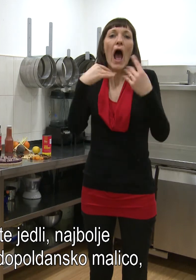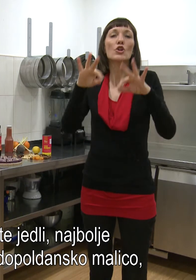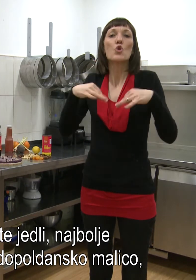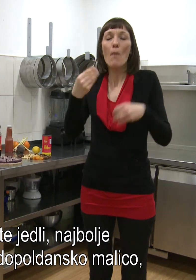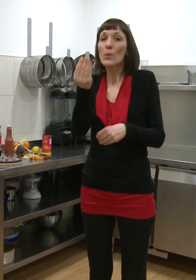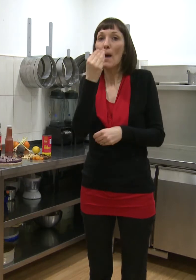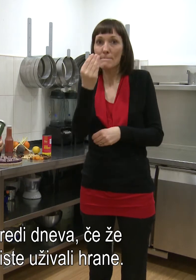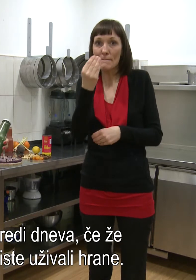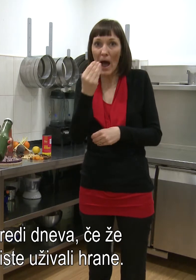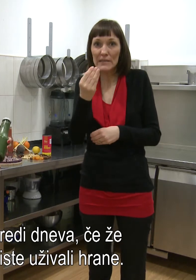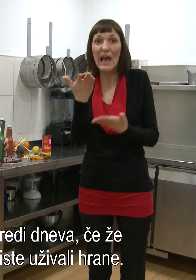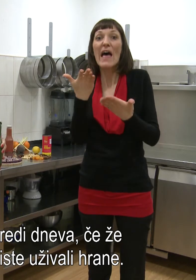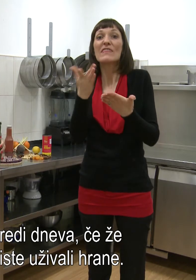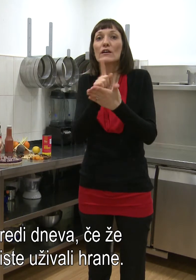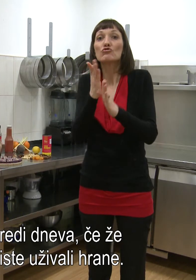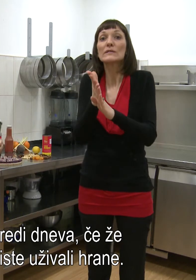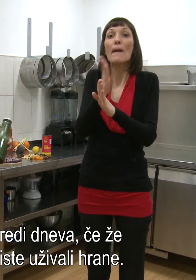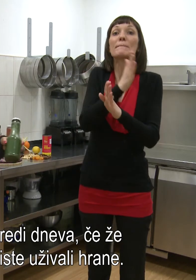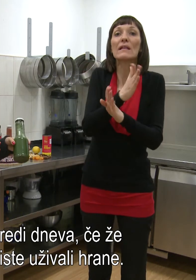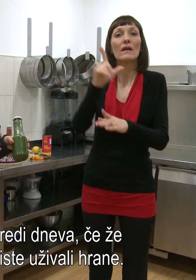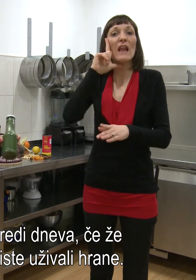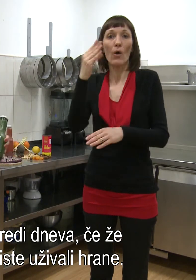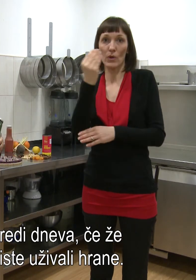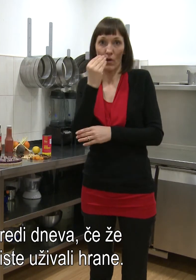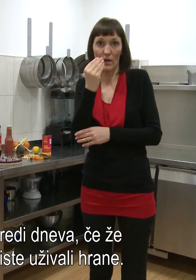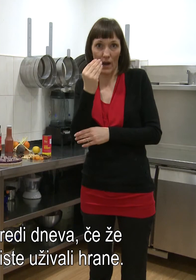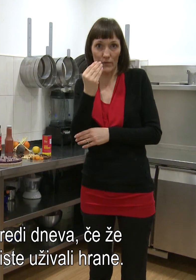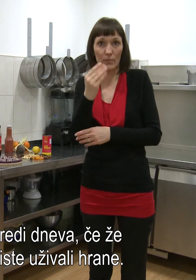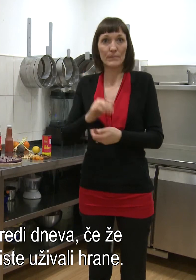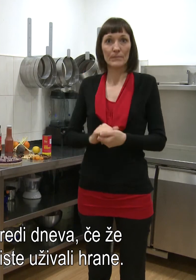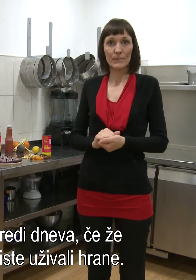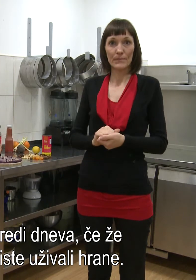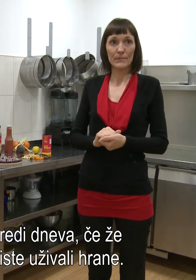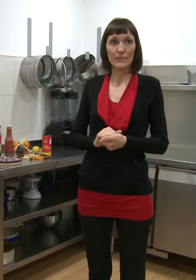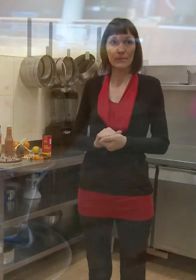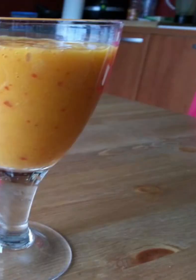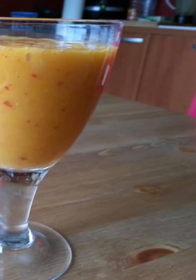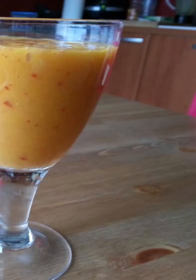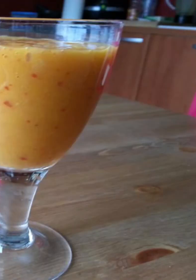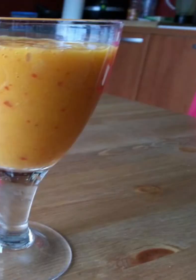dopoldansko malico, lahko sicer tudi sredi dneva, če prej nekaj časa niste uživali hrane.